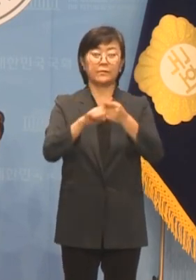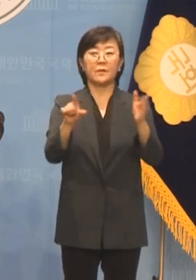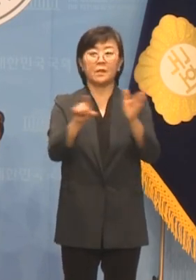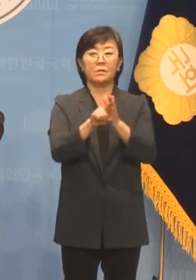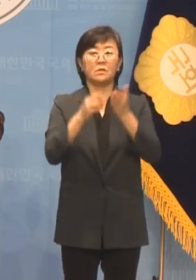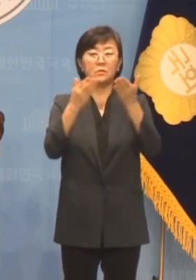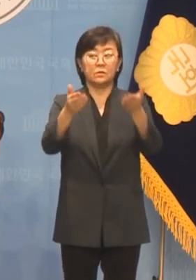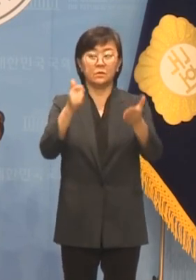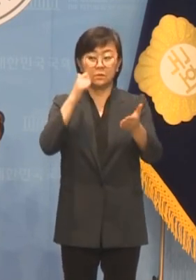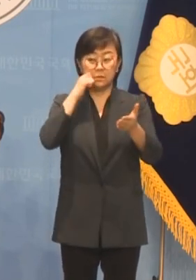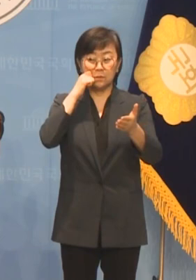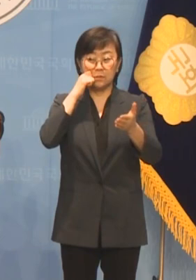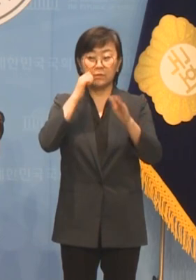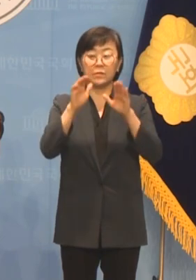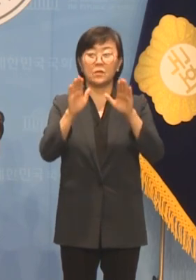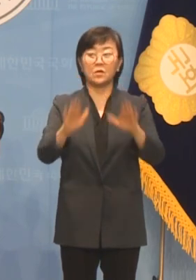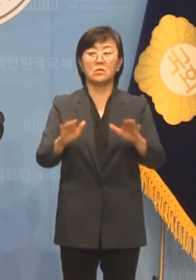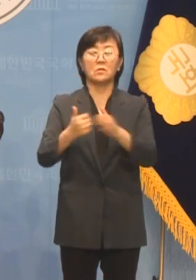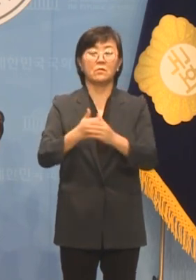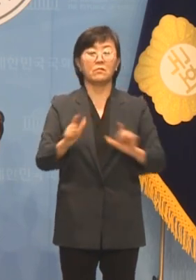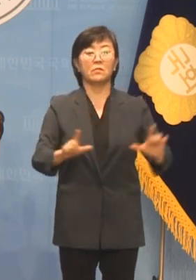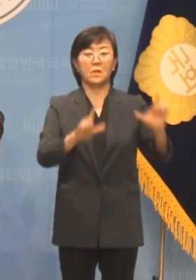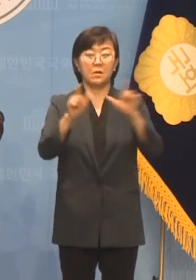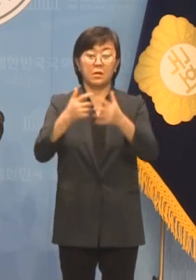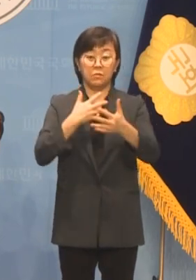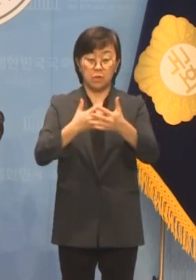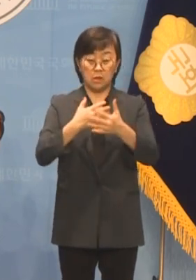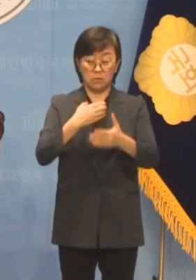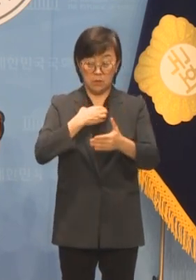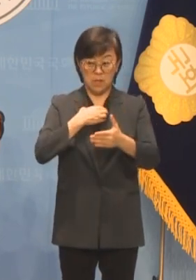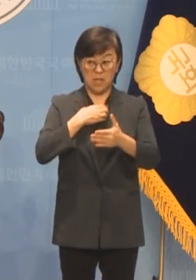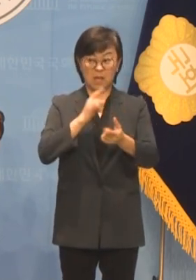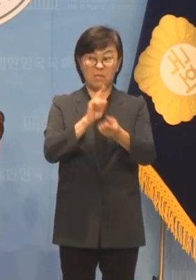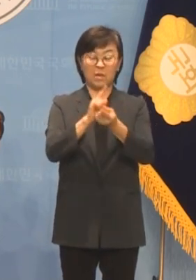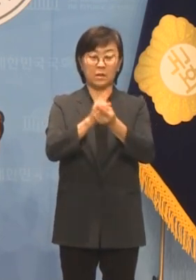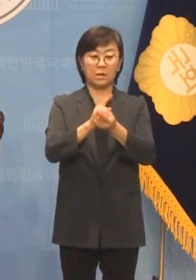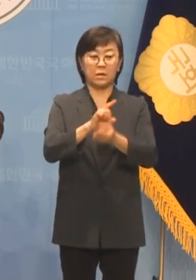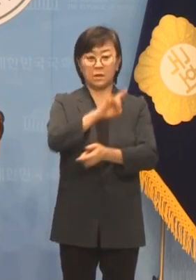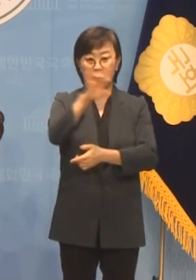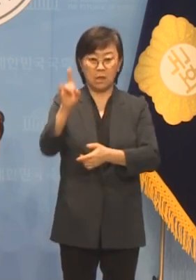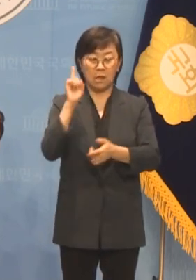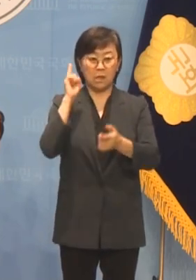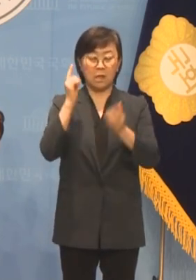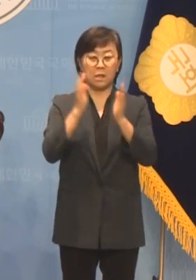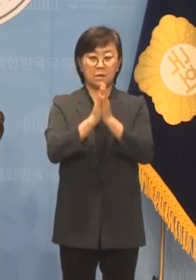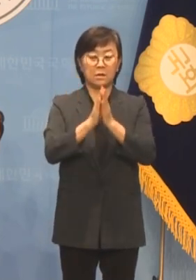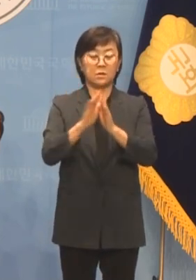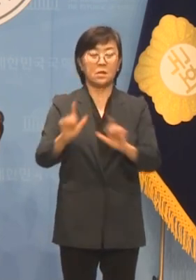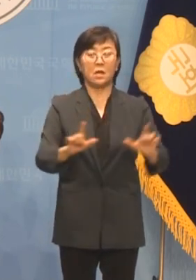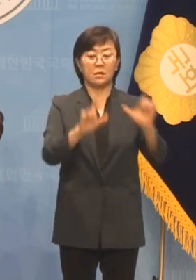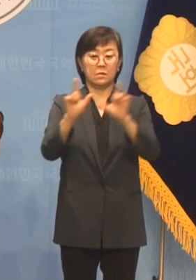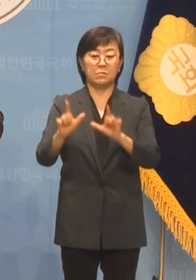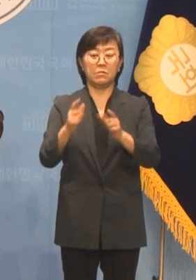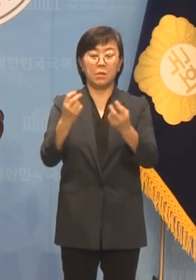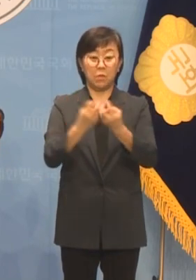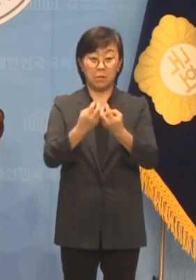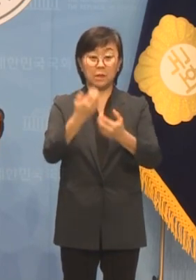주지 못하고 현재의 삶은 불안과 위기에 놓인 각자 도생의 길만 남게